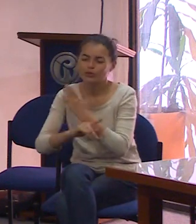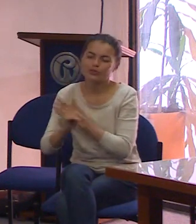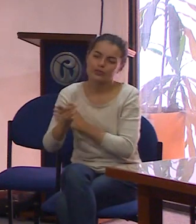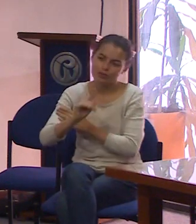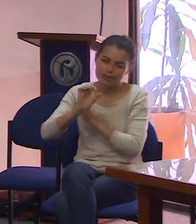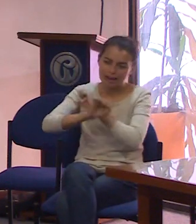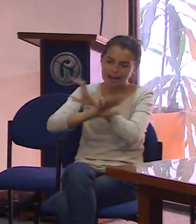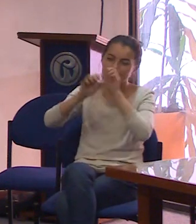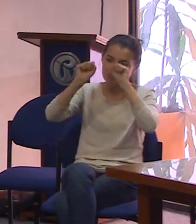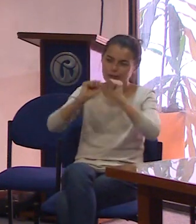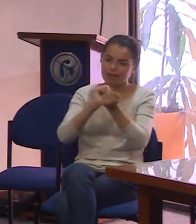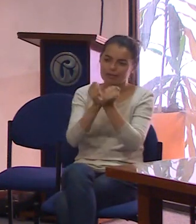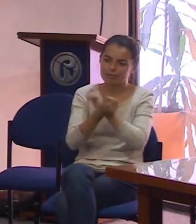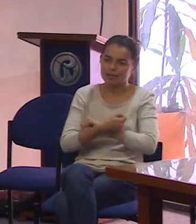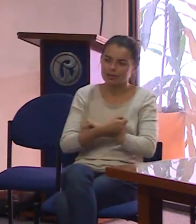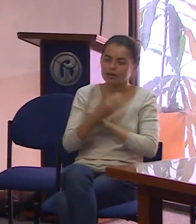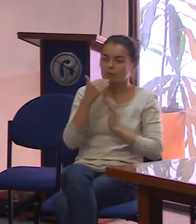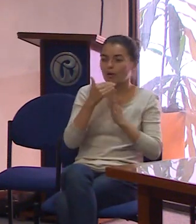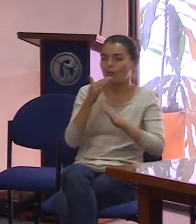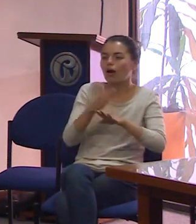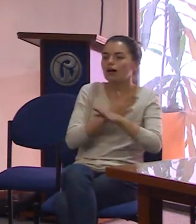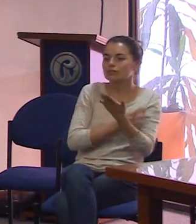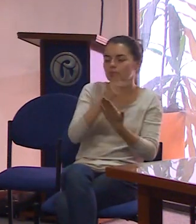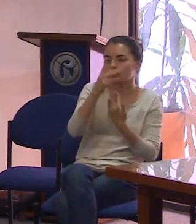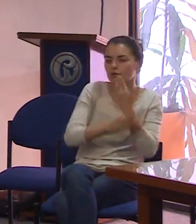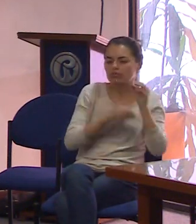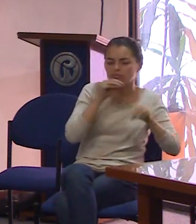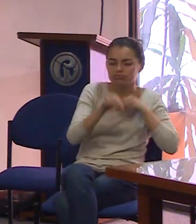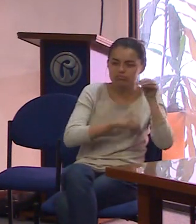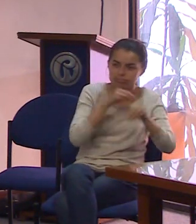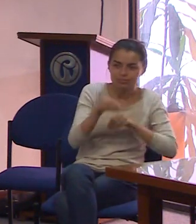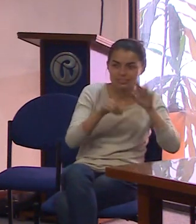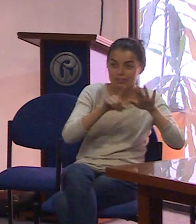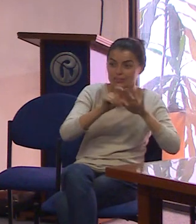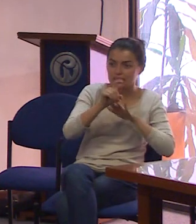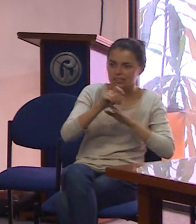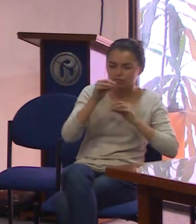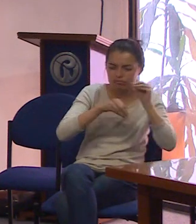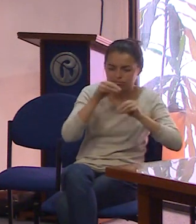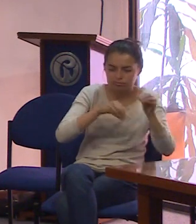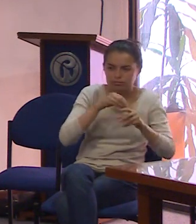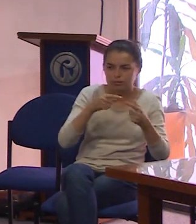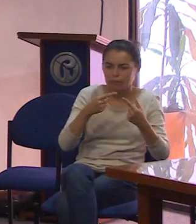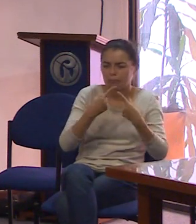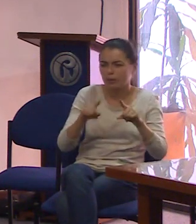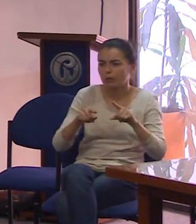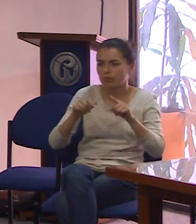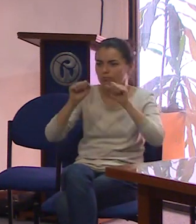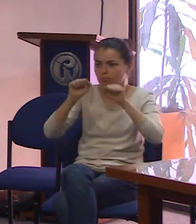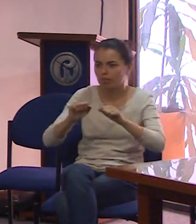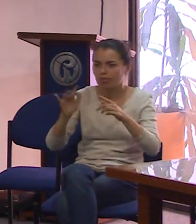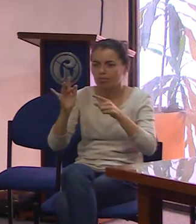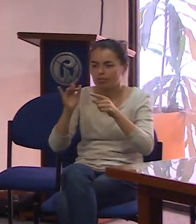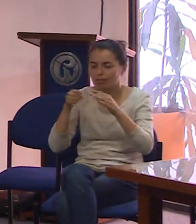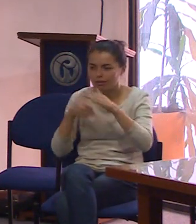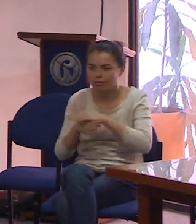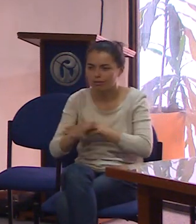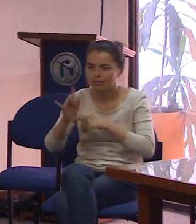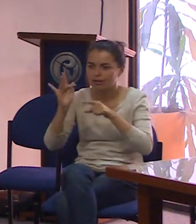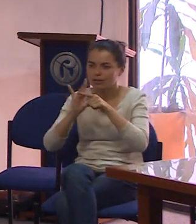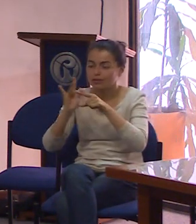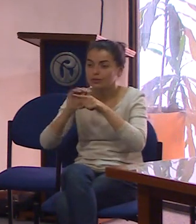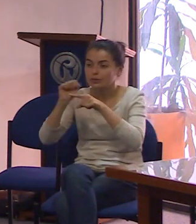los proyectos de investigación tampoco las investigaciones van con un cumplimiento absolutamente de acuerdo